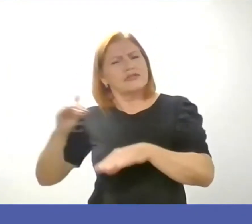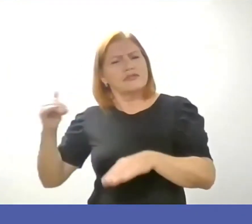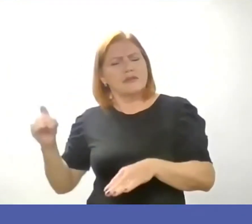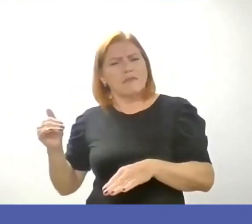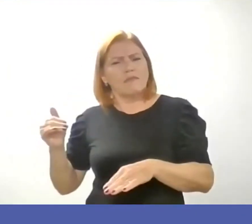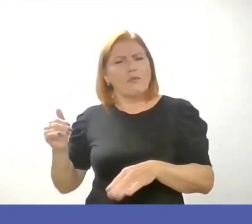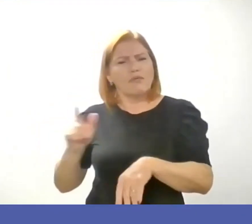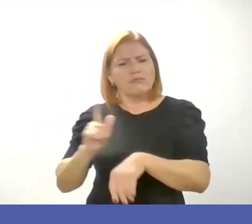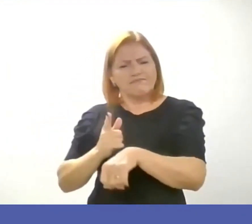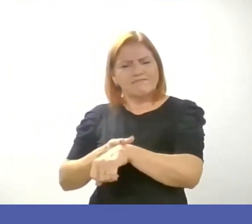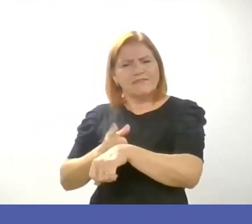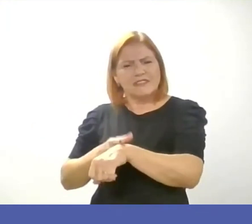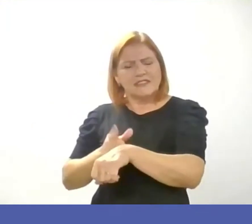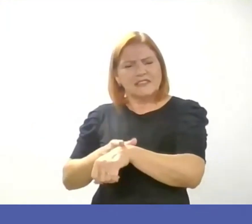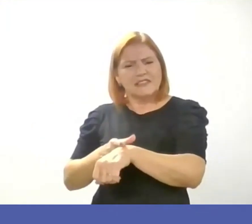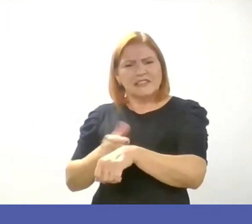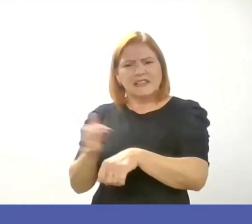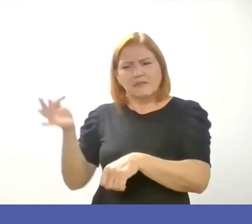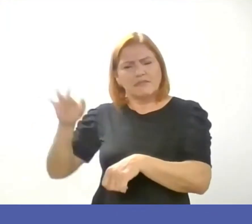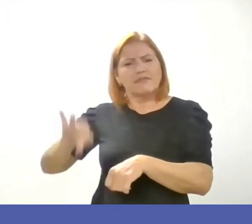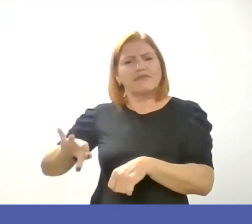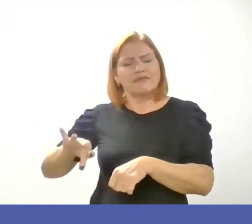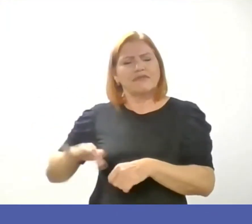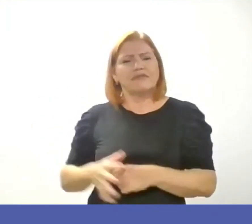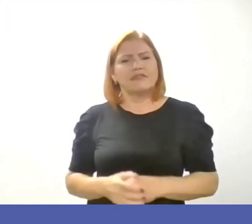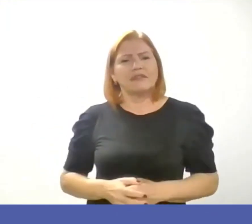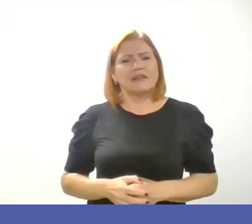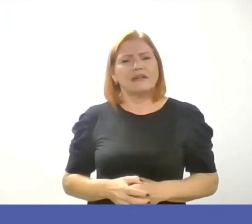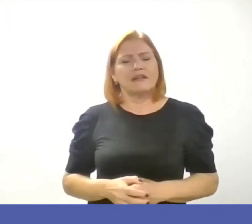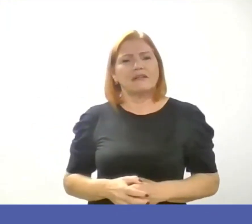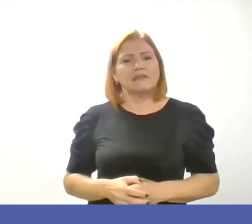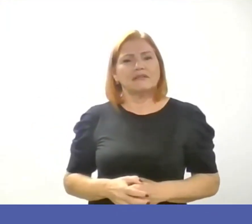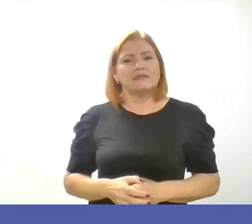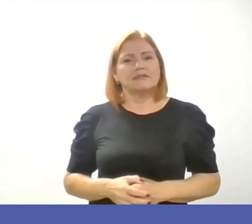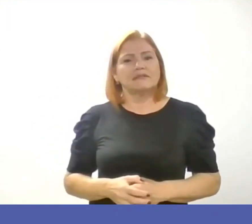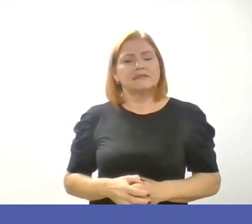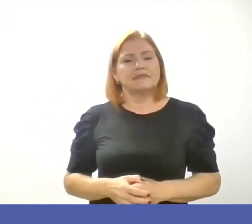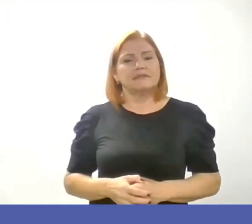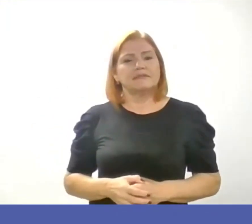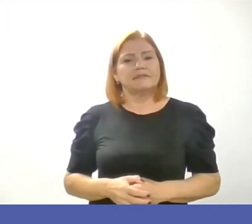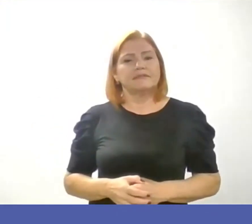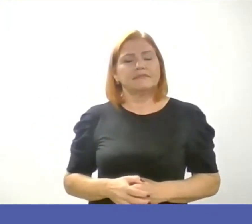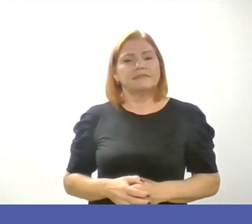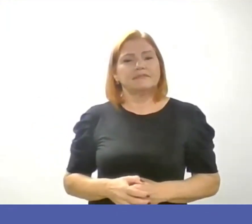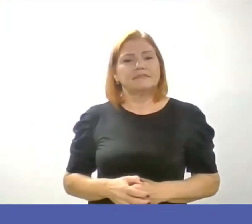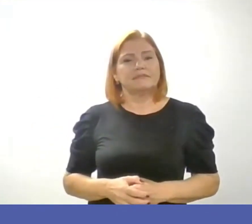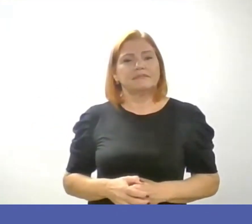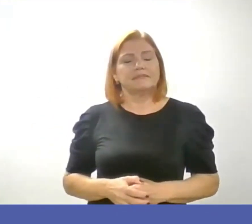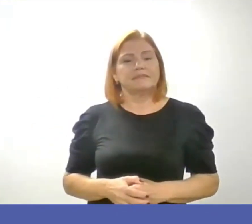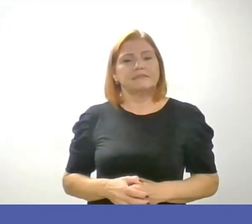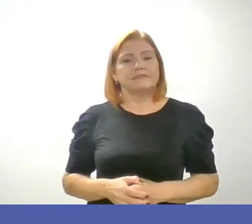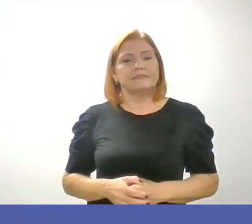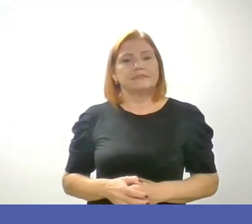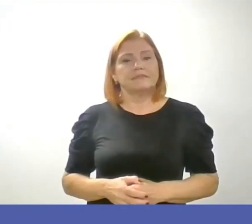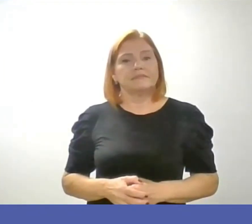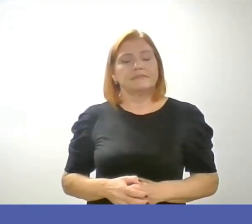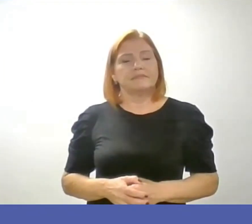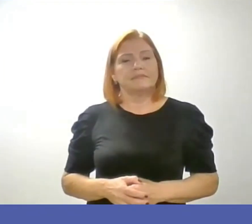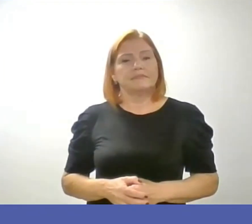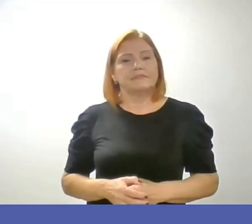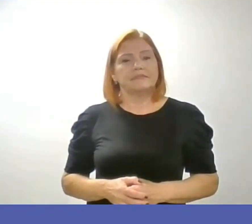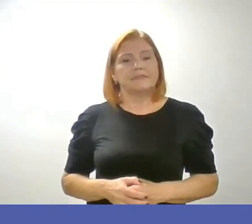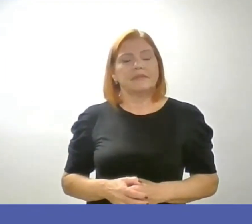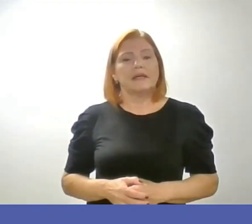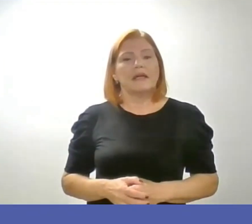período é dos que Ele chamou na hora das 3 da tarde. Seria